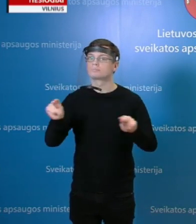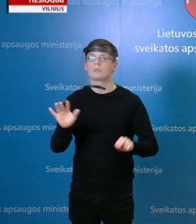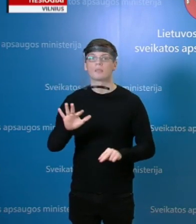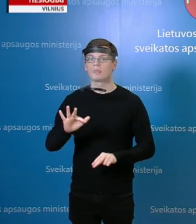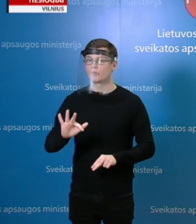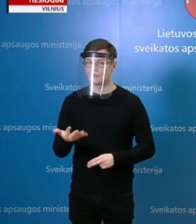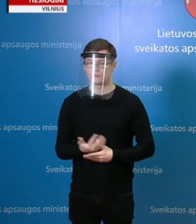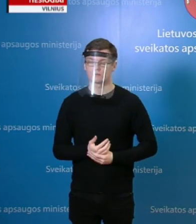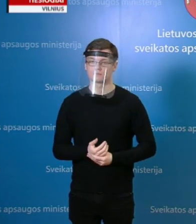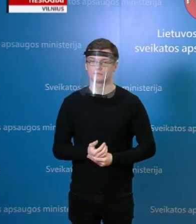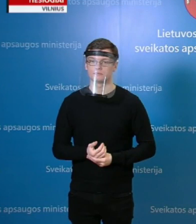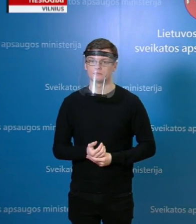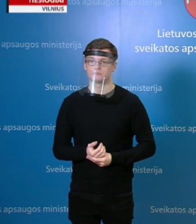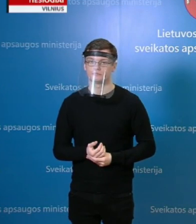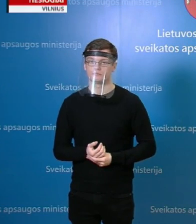kas